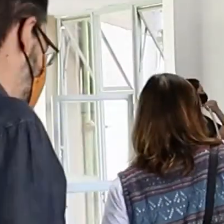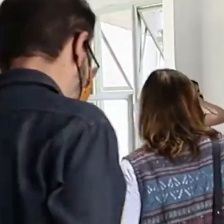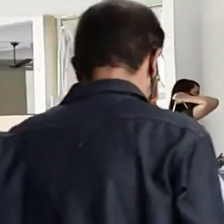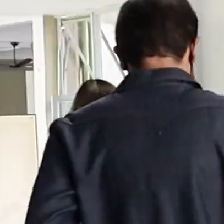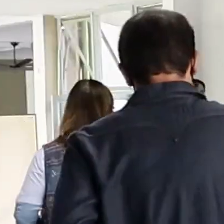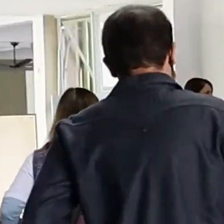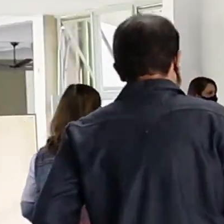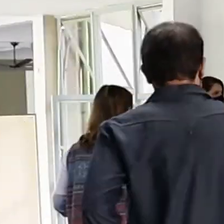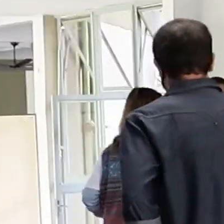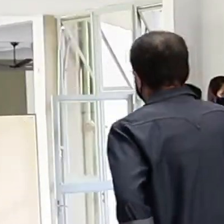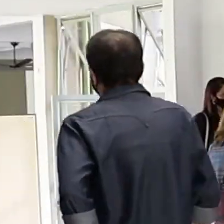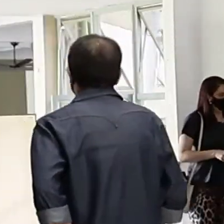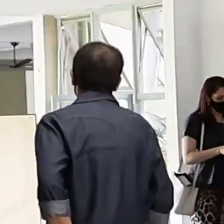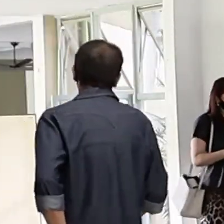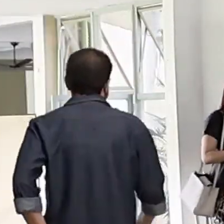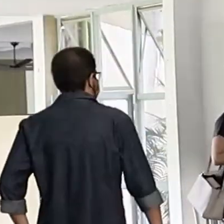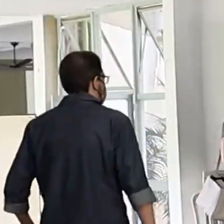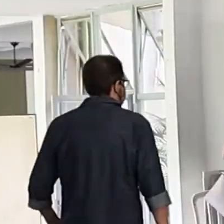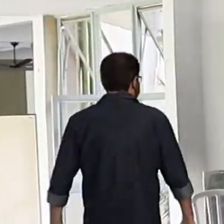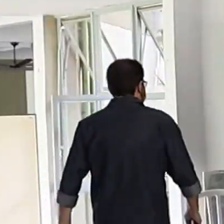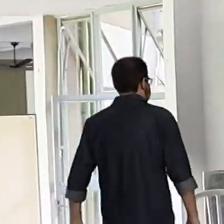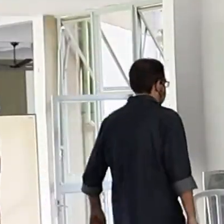E aí